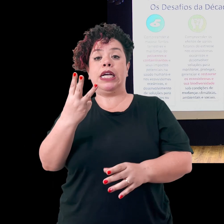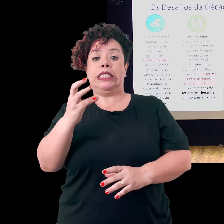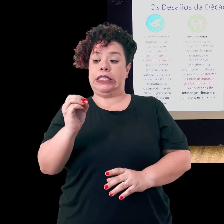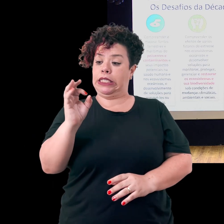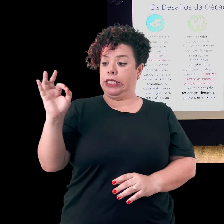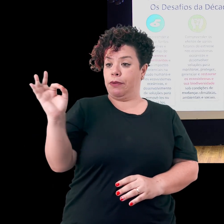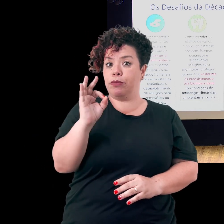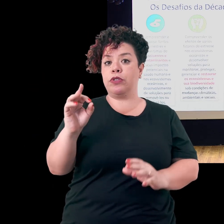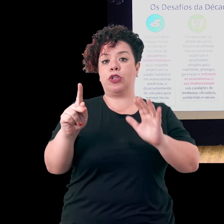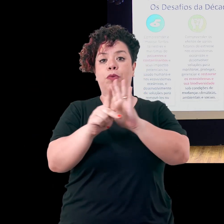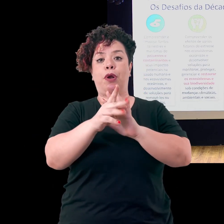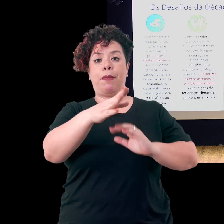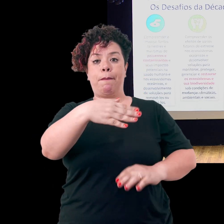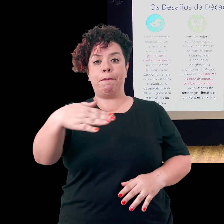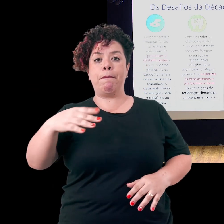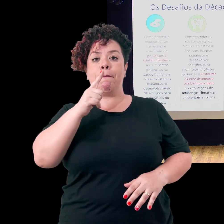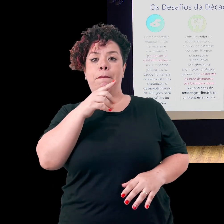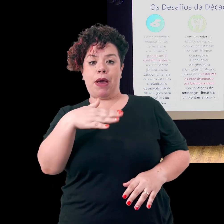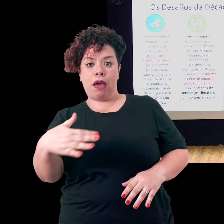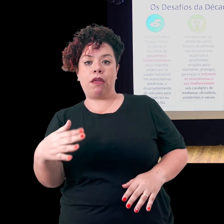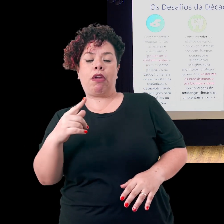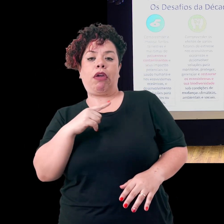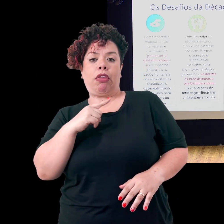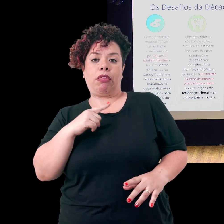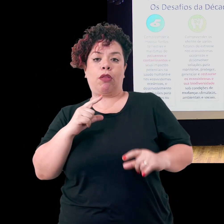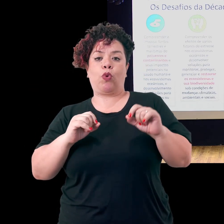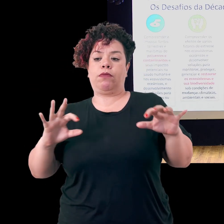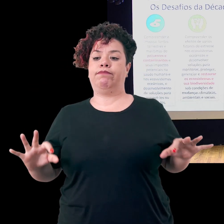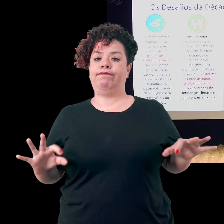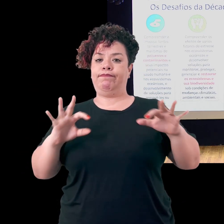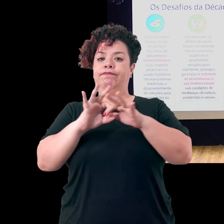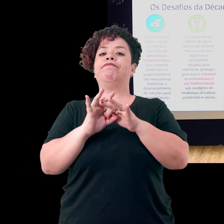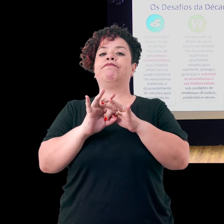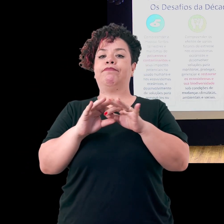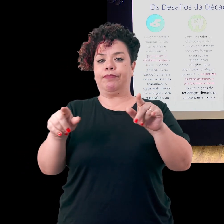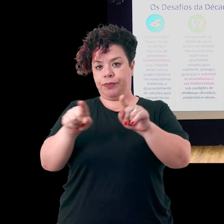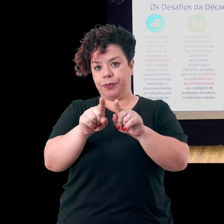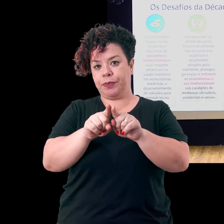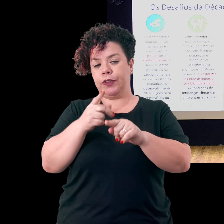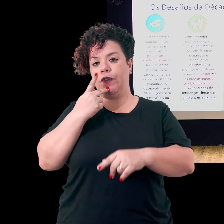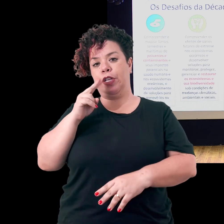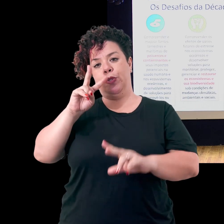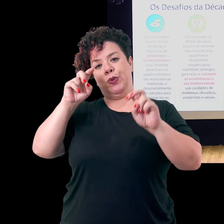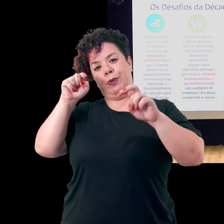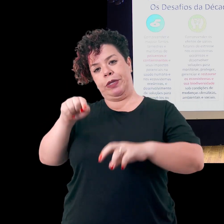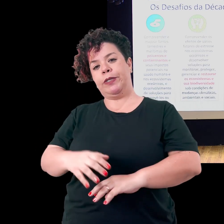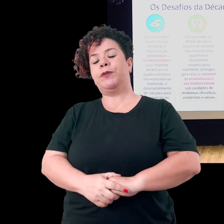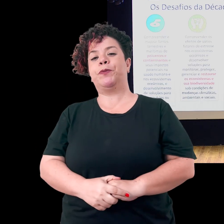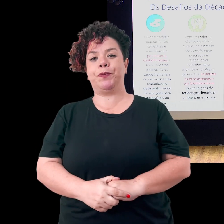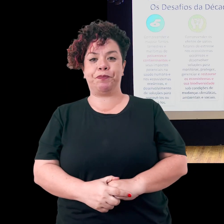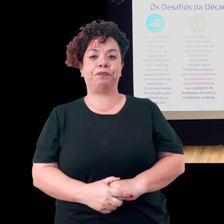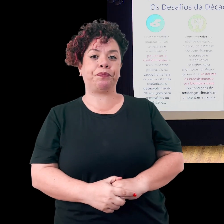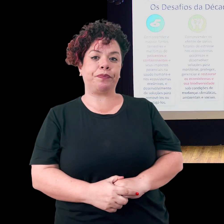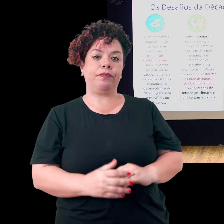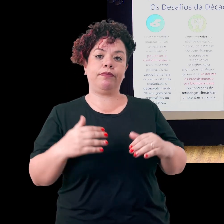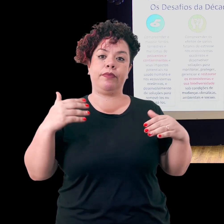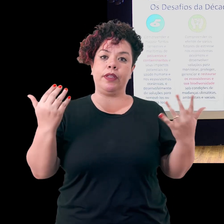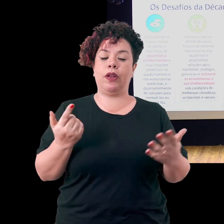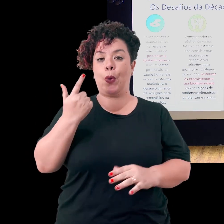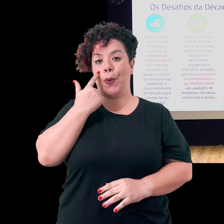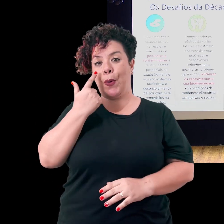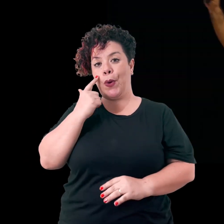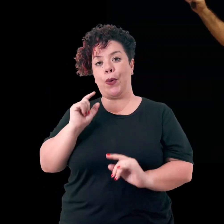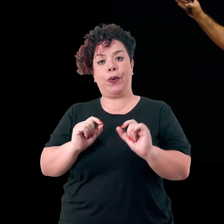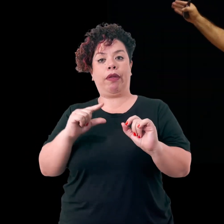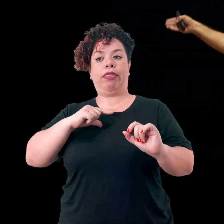marinhas de forma representativa e conectada. É disso que a gente está falando, pelo menos, né? Então, aqui